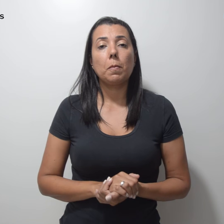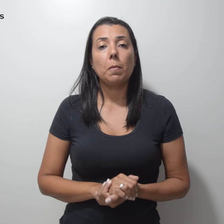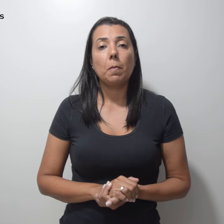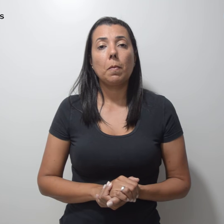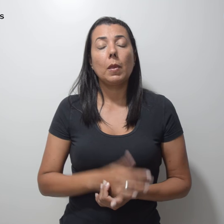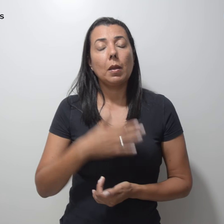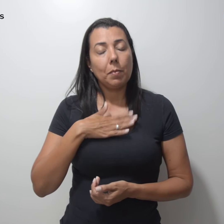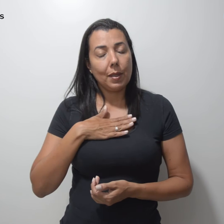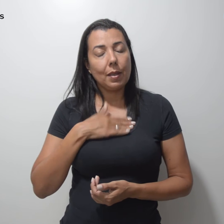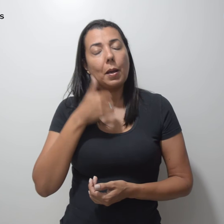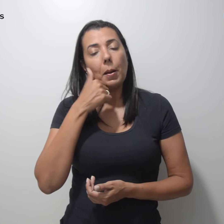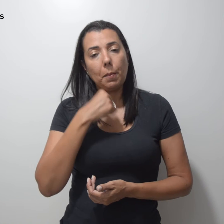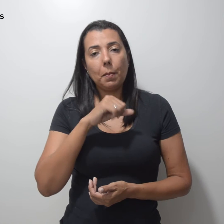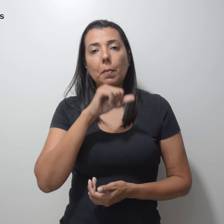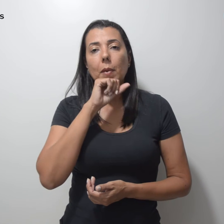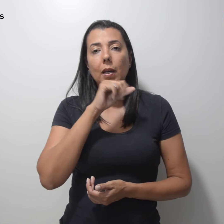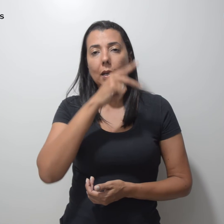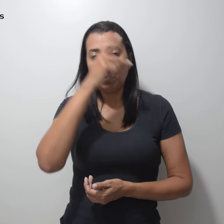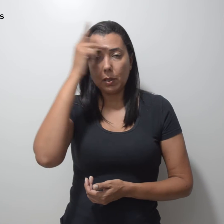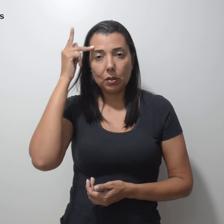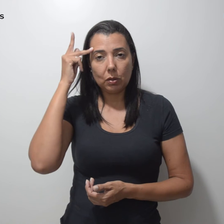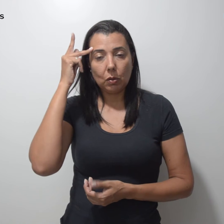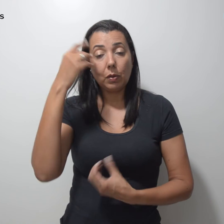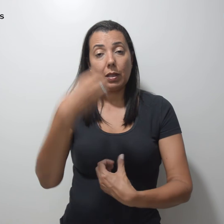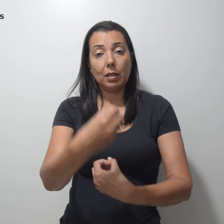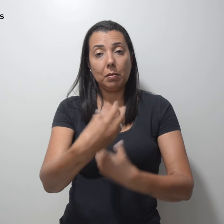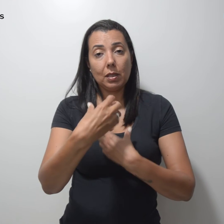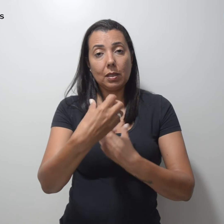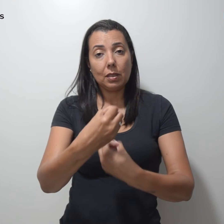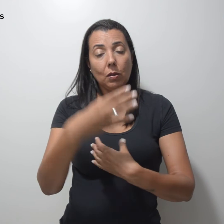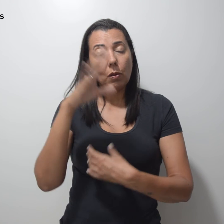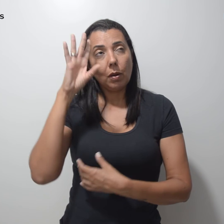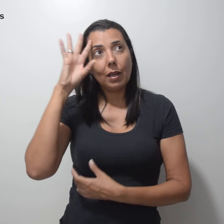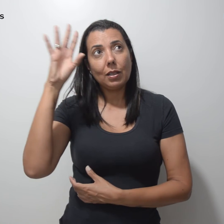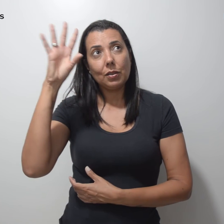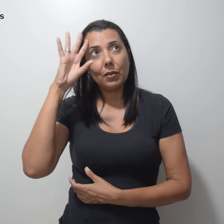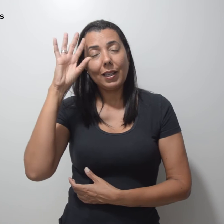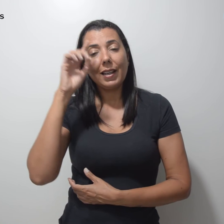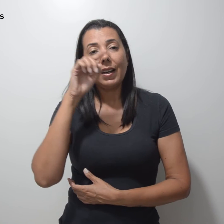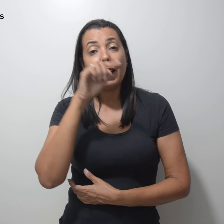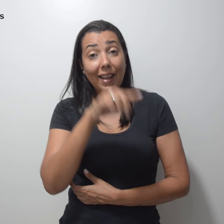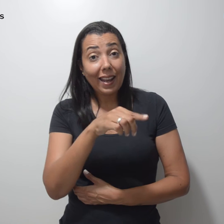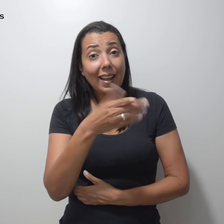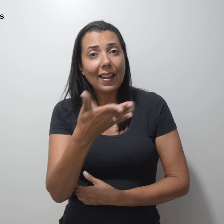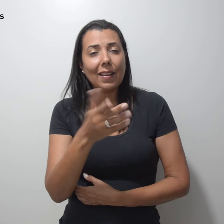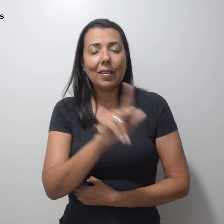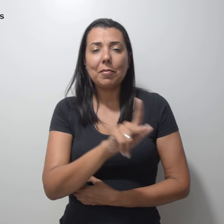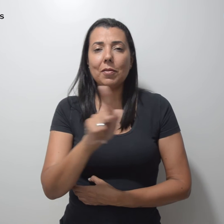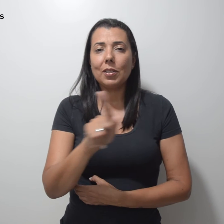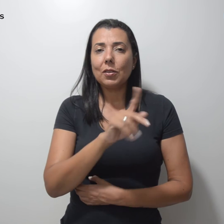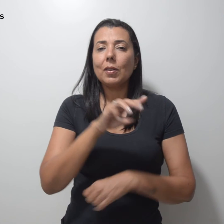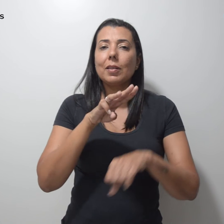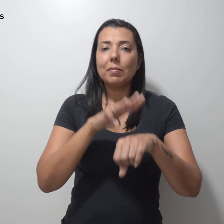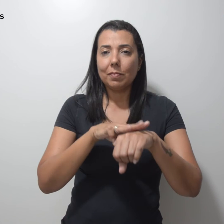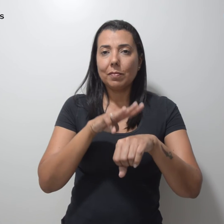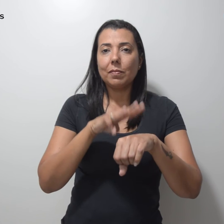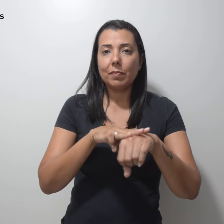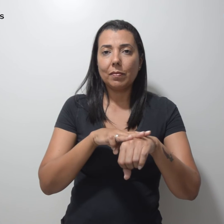Minha mãe é a pessoa que me ensinou a sonhar. Ela é uma professora de matemática que fez